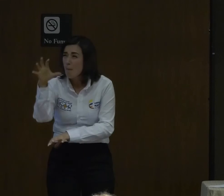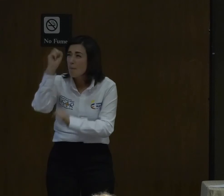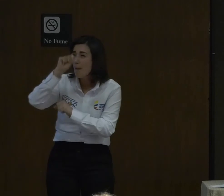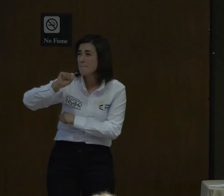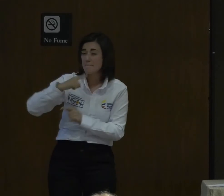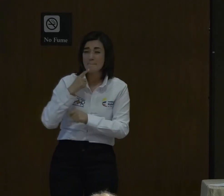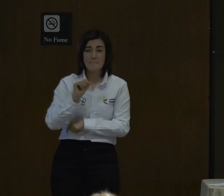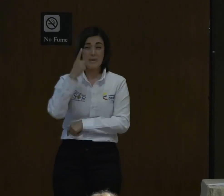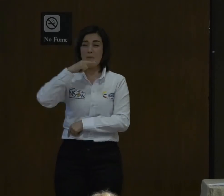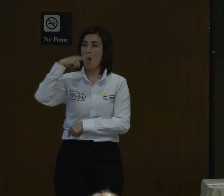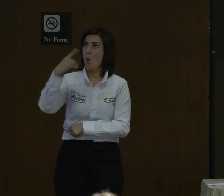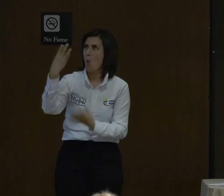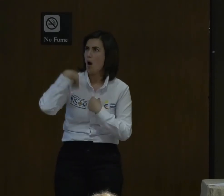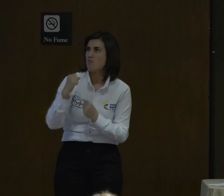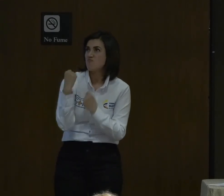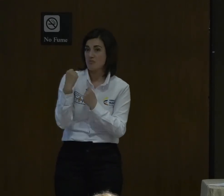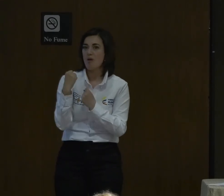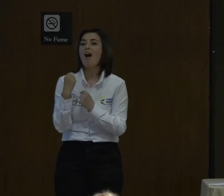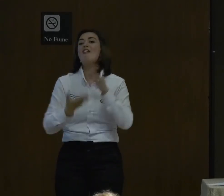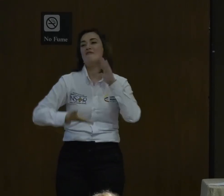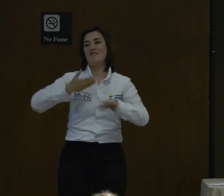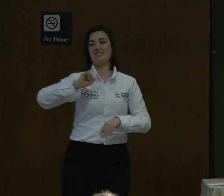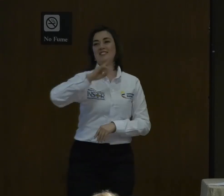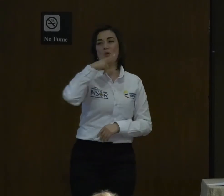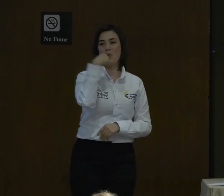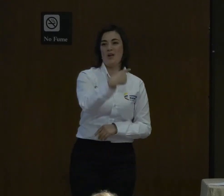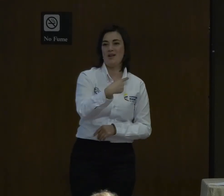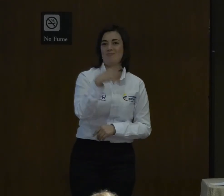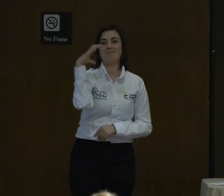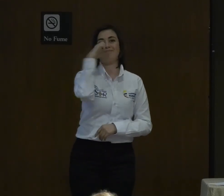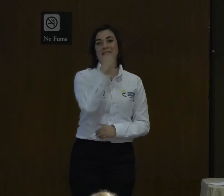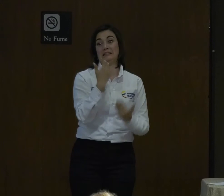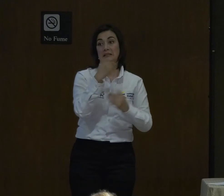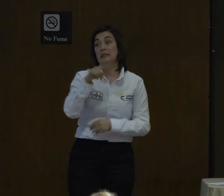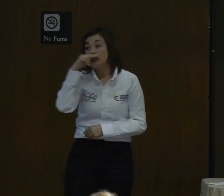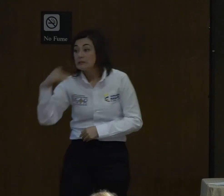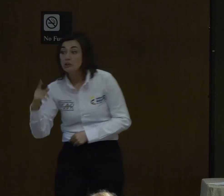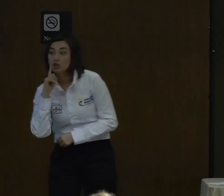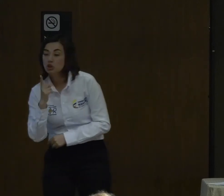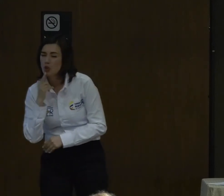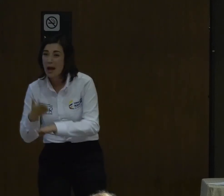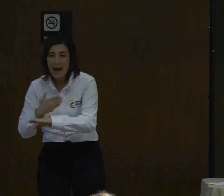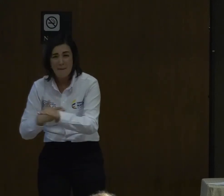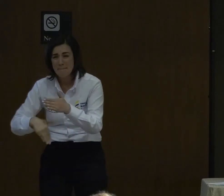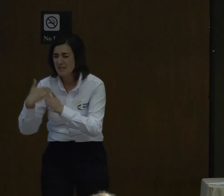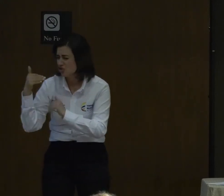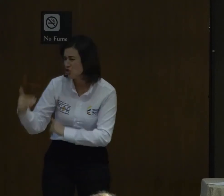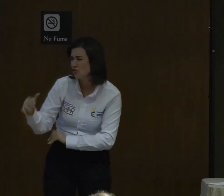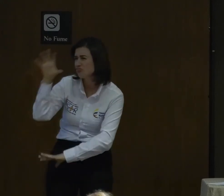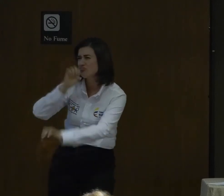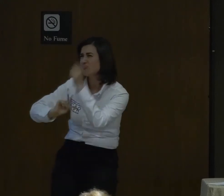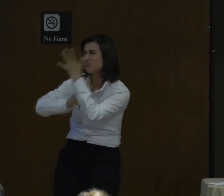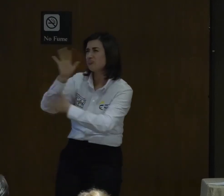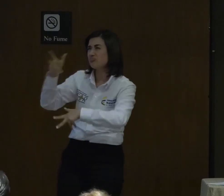al aprendizaje de la segunda lengua. Y en el caso de los niños sordos, el aprendizaje temprano de la